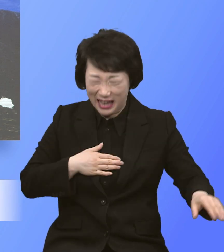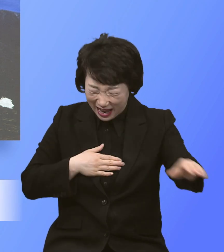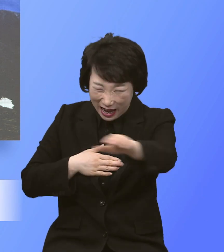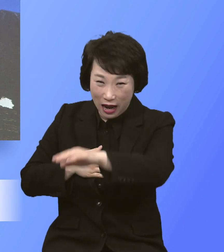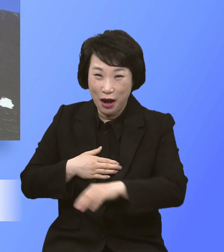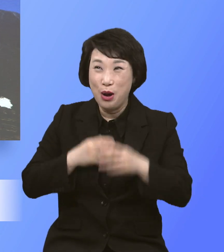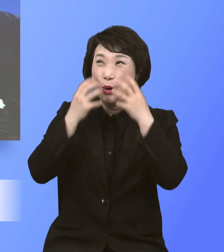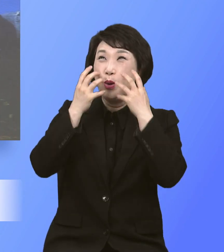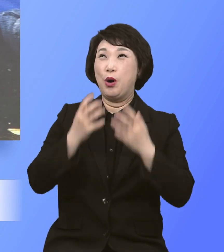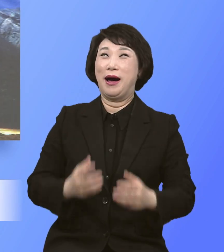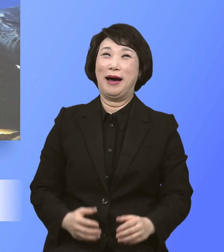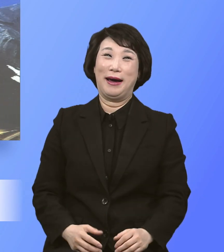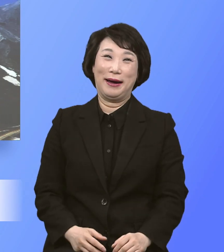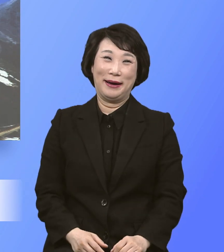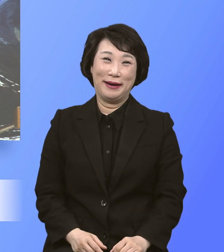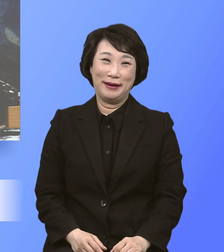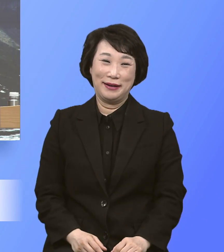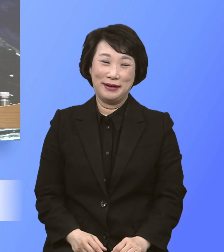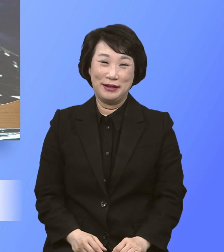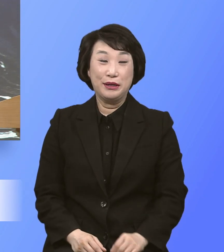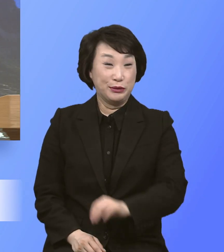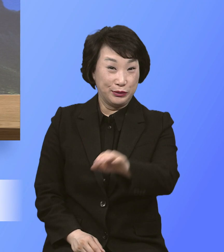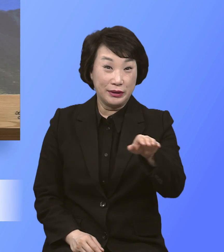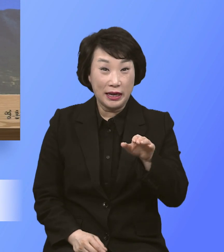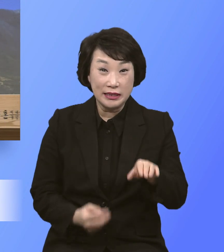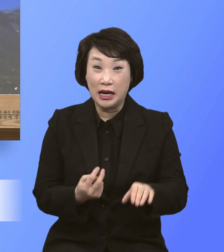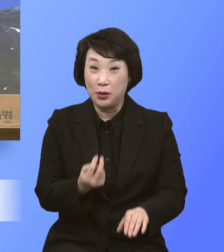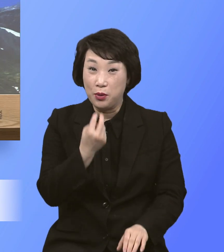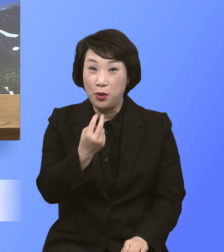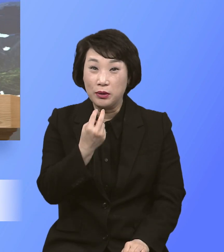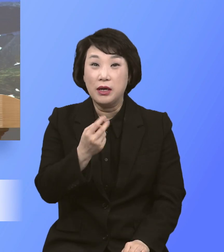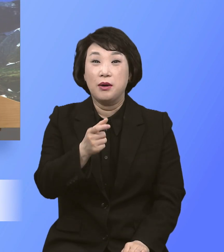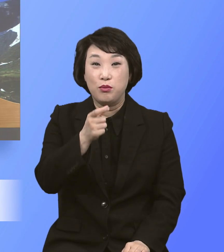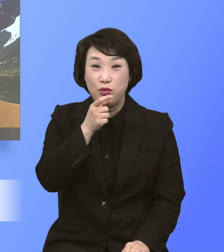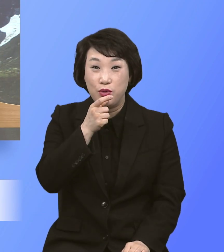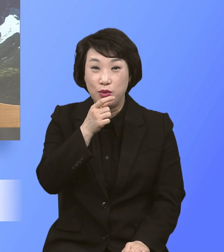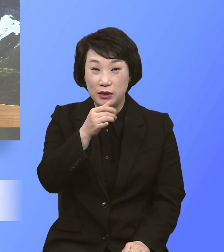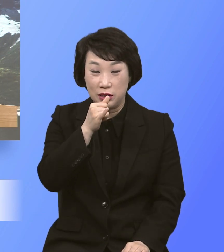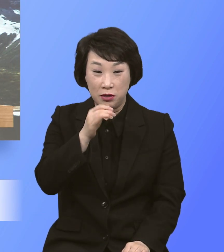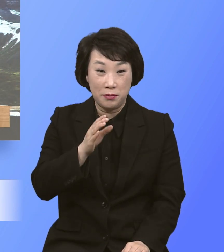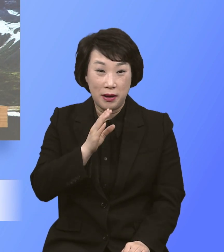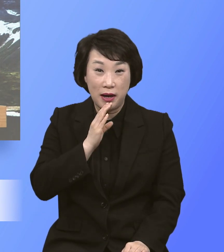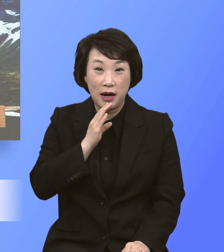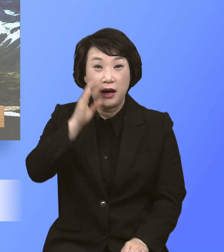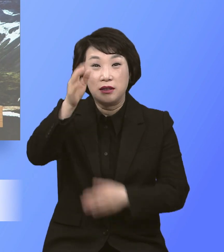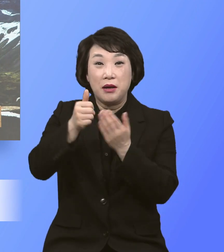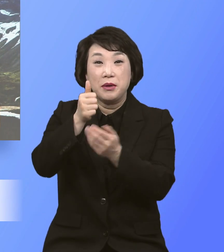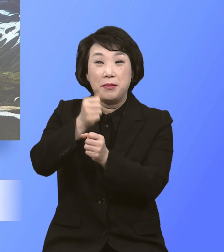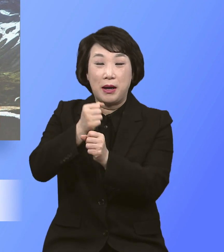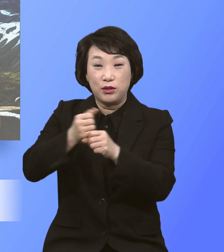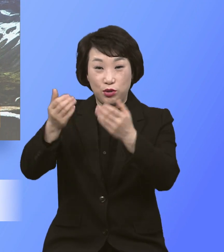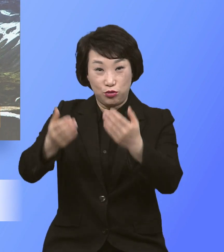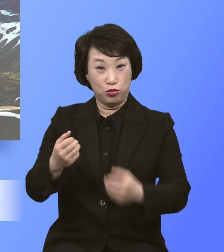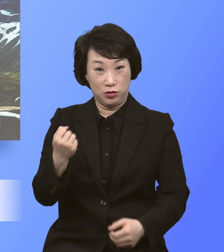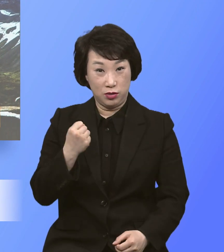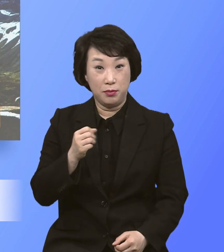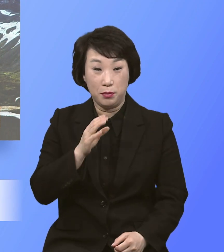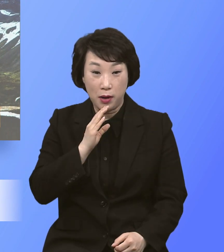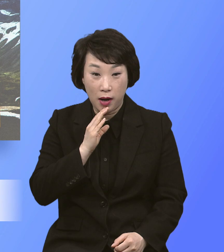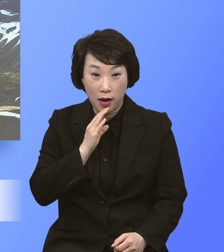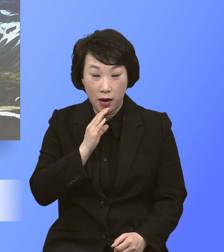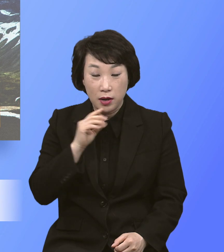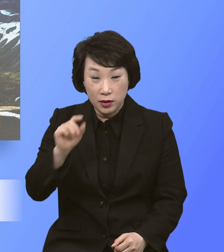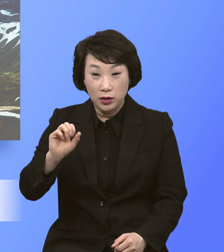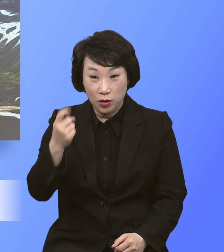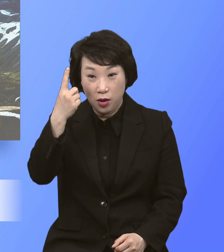사건입니다. 우리가 마셔야 하는 물도 하나님 만든 에너지인데 그